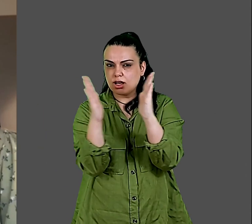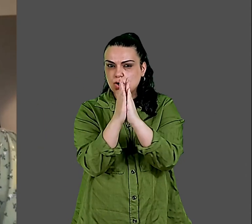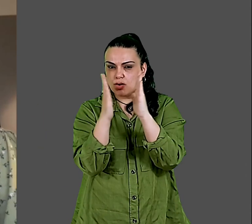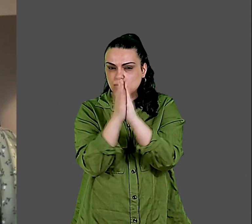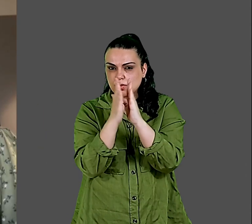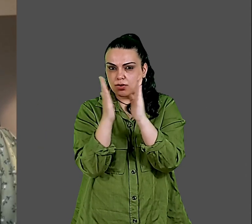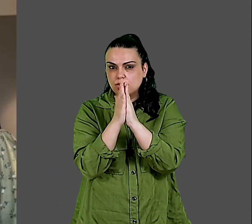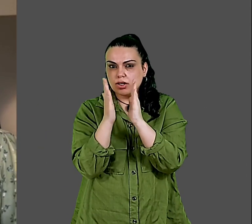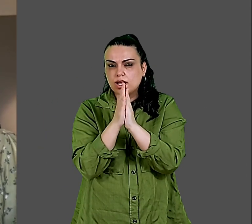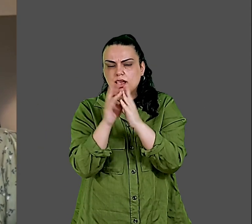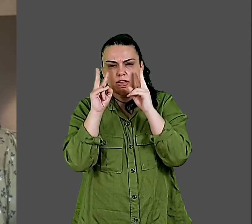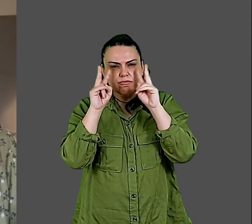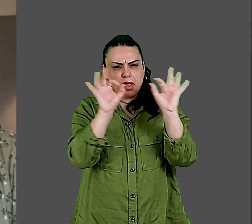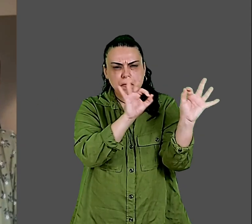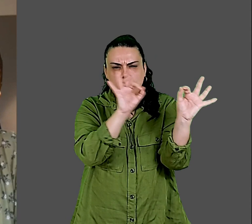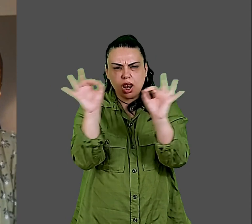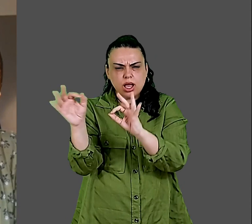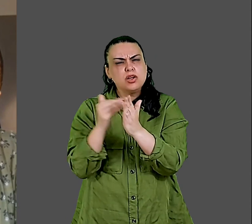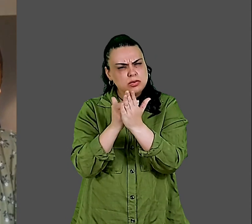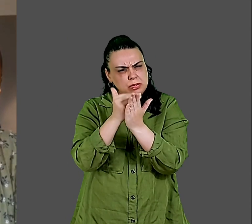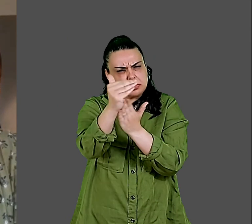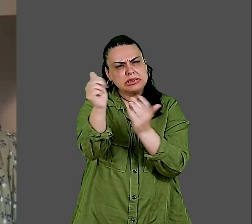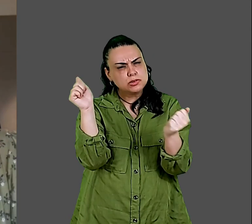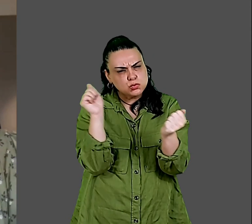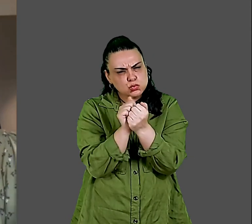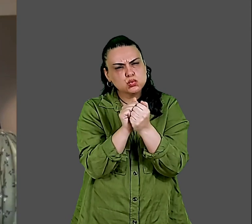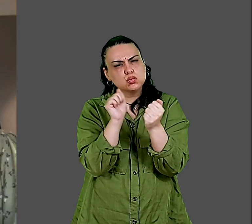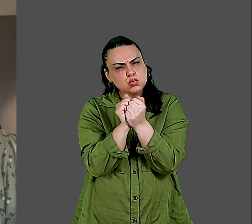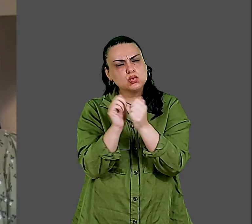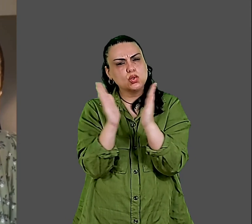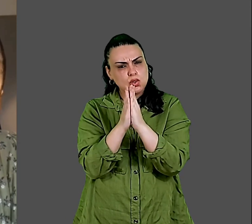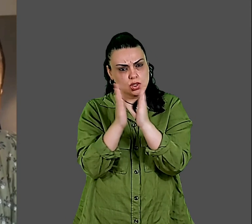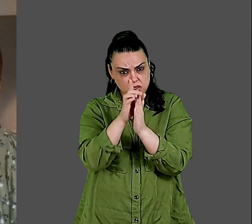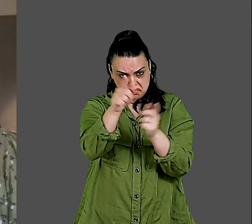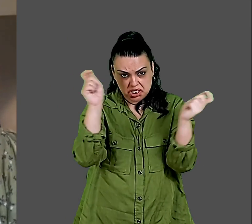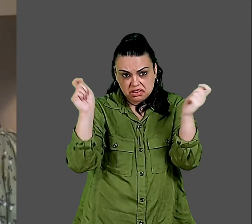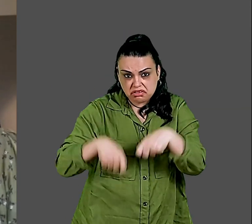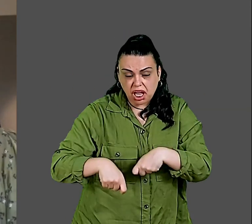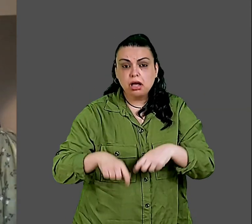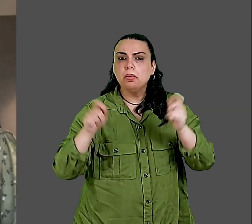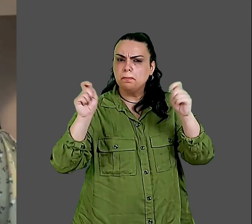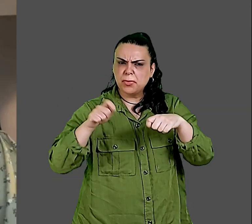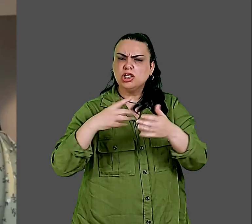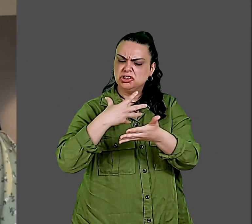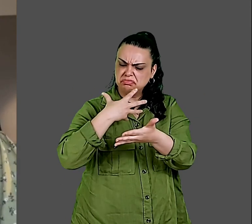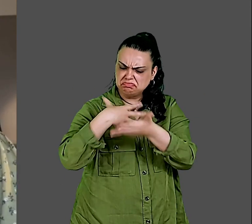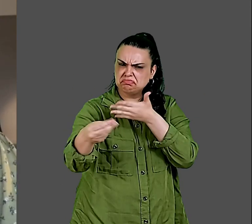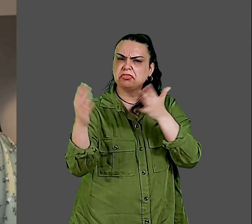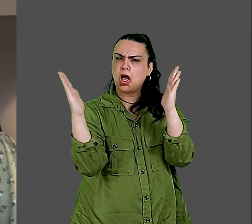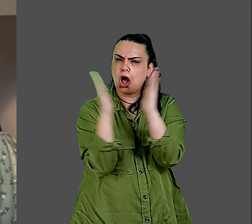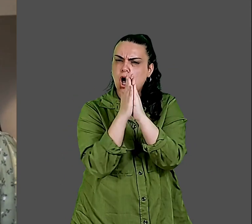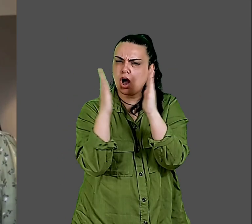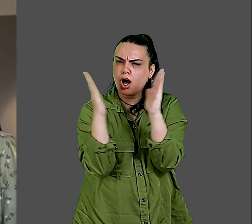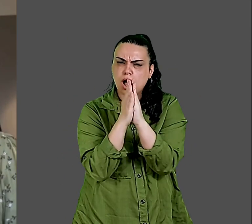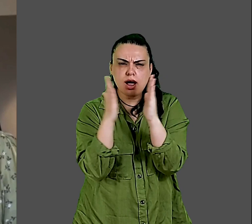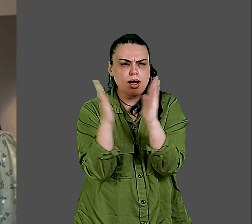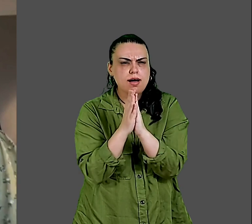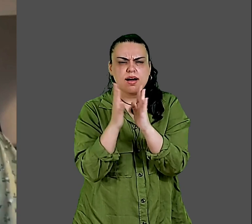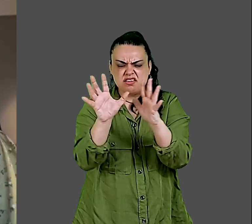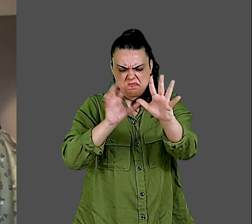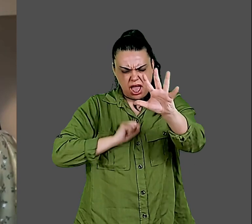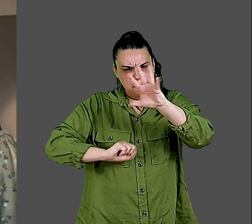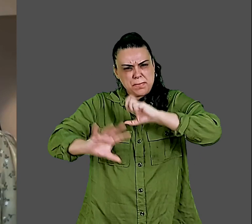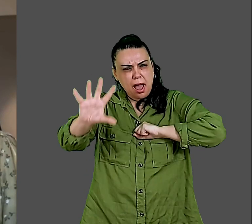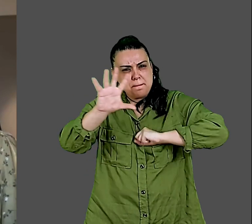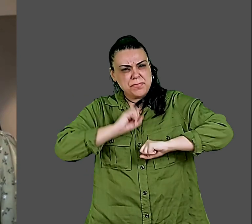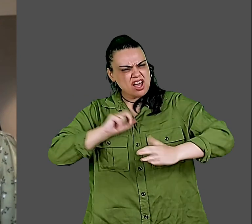abertos. Mas comece a orar aí agora onde você está. Se você pode, levante a sua voz em oração. Faça uso dessa liberdade. Se você